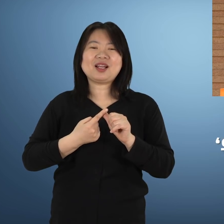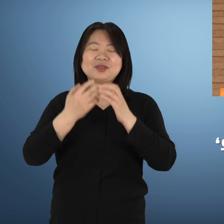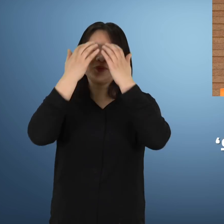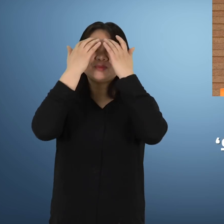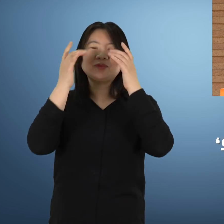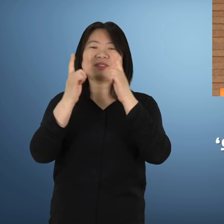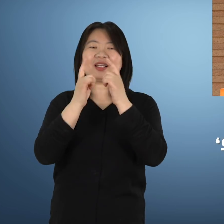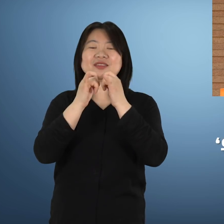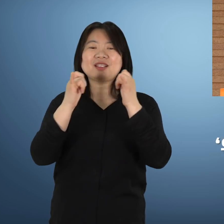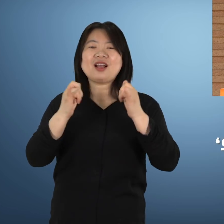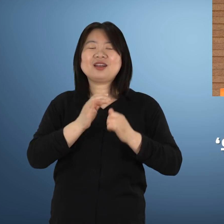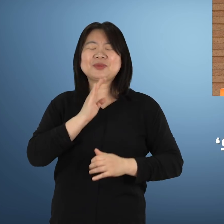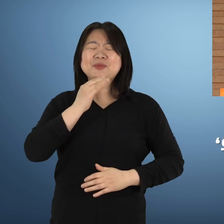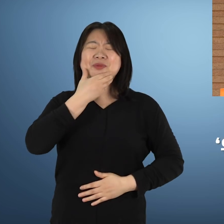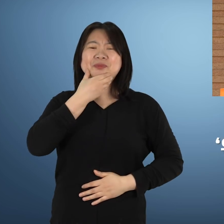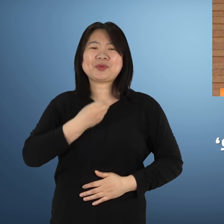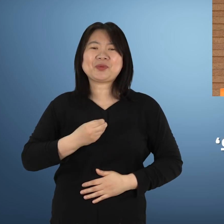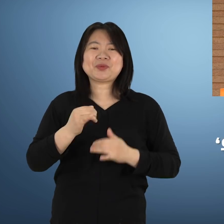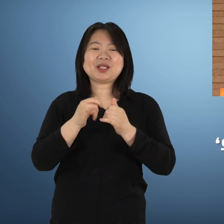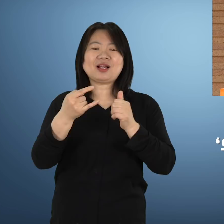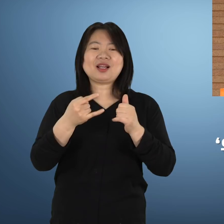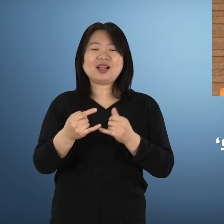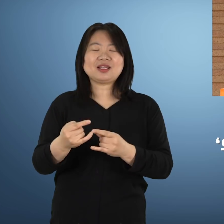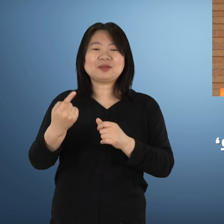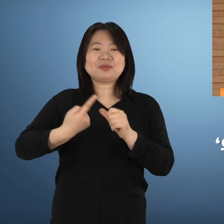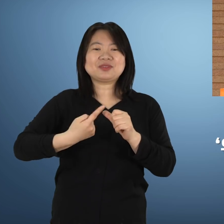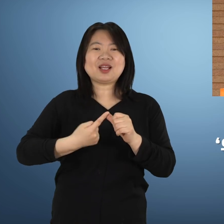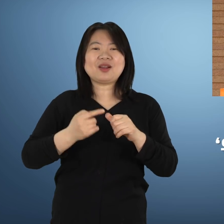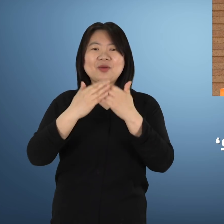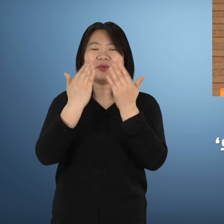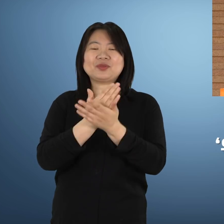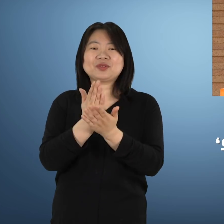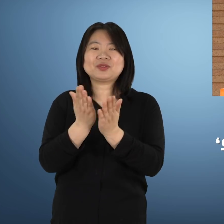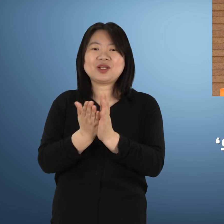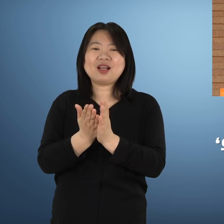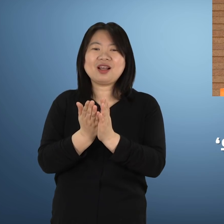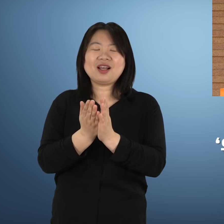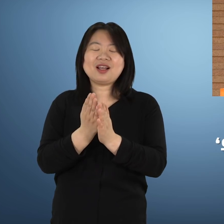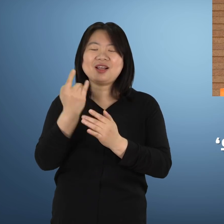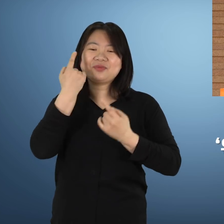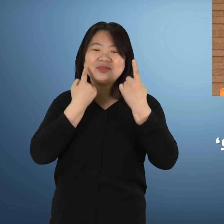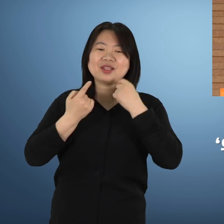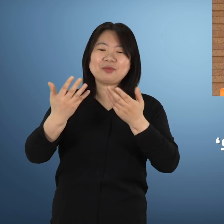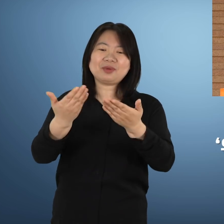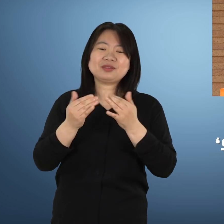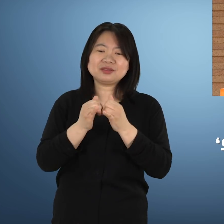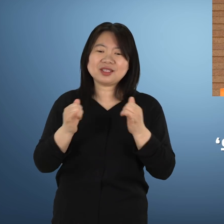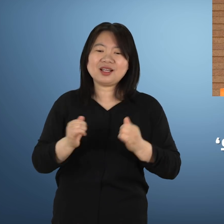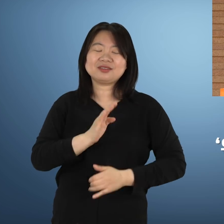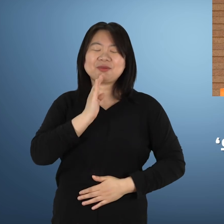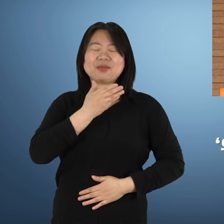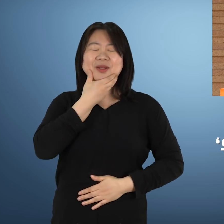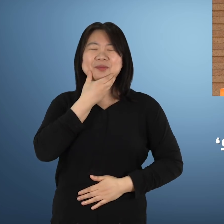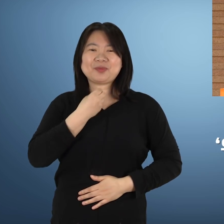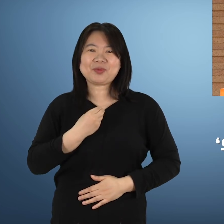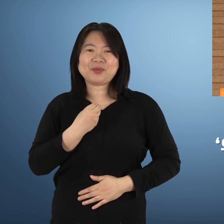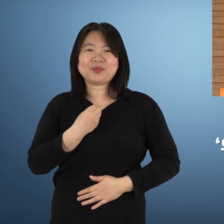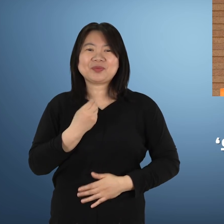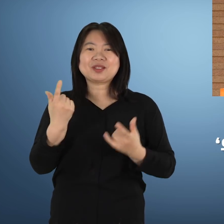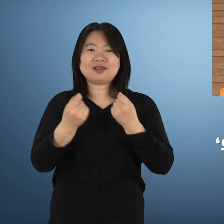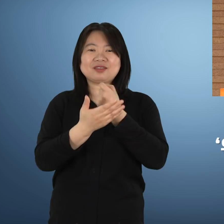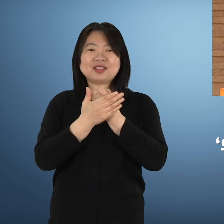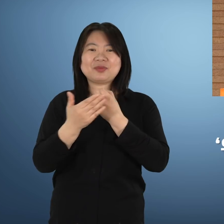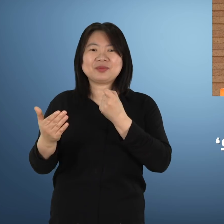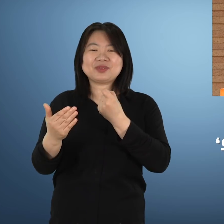행복한가? 사람들에게 비방과 부당한 대우와 온갖 종류의 중상을 당하는 자는 얼마나 행복한가?